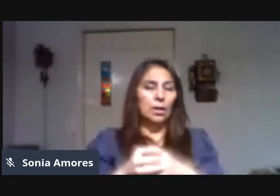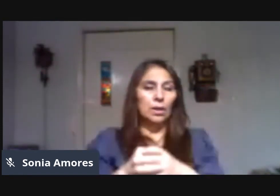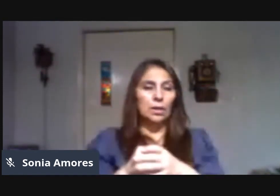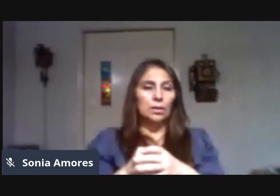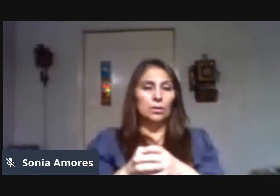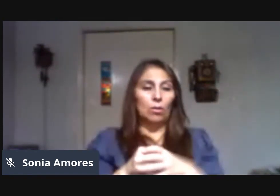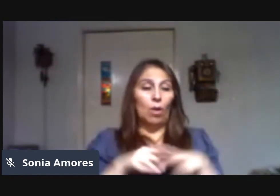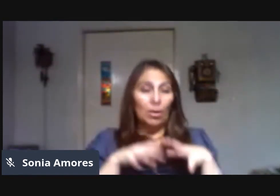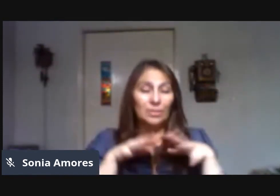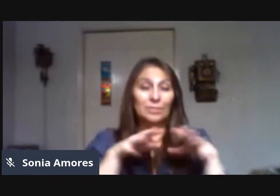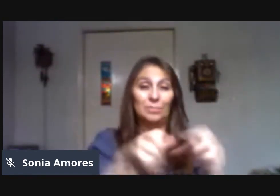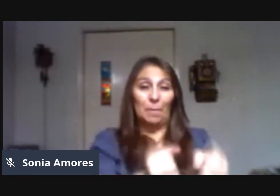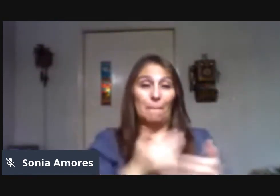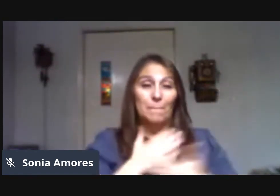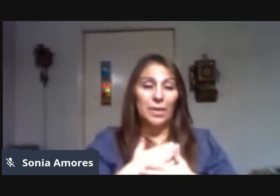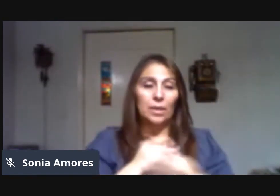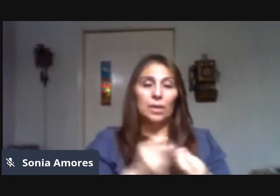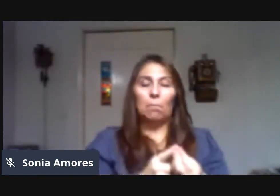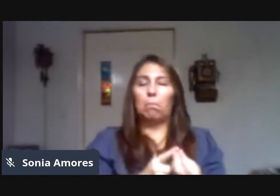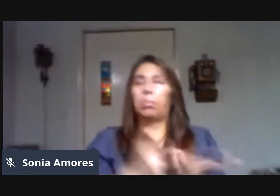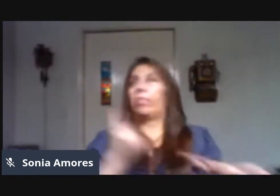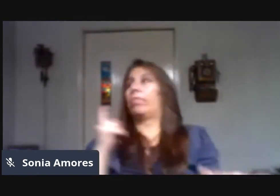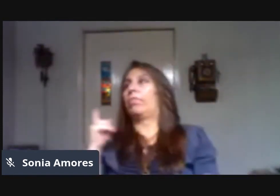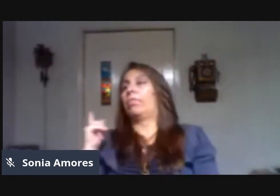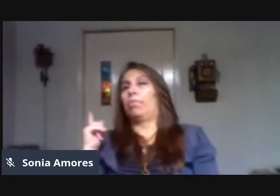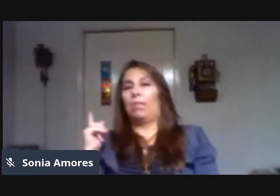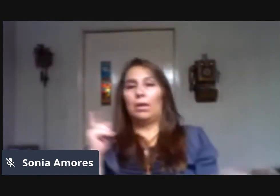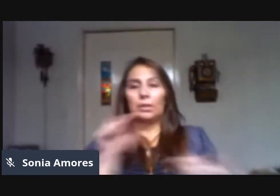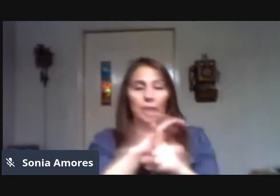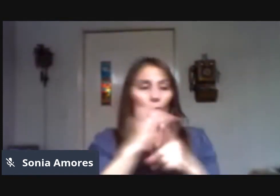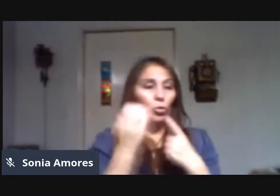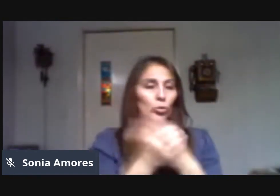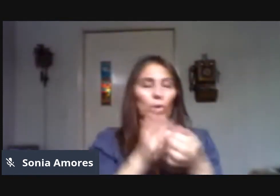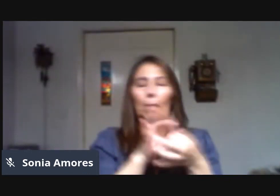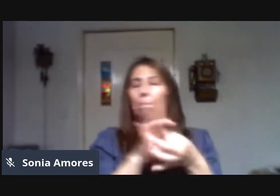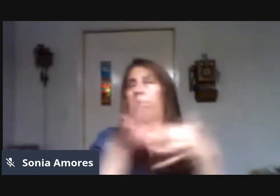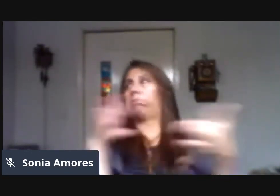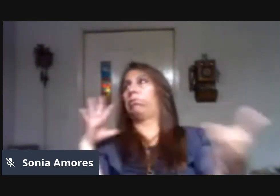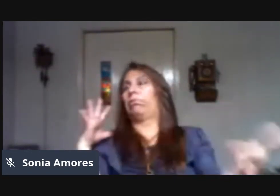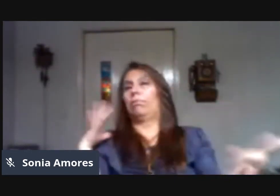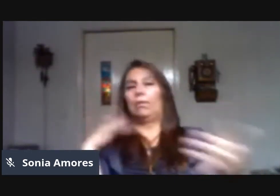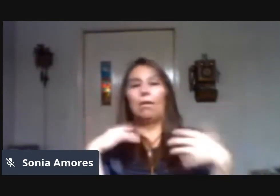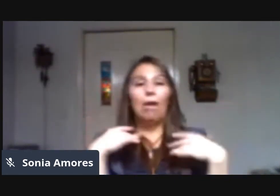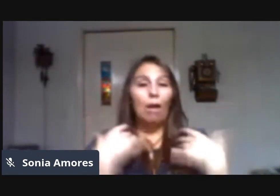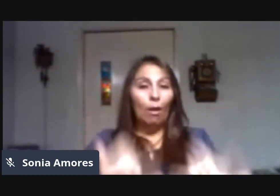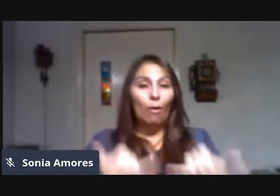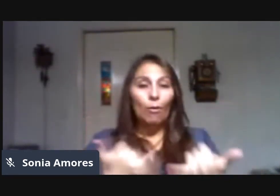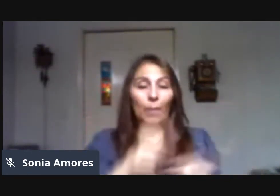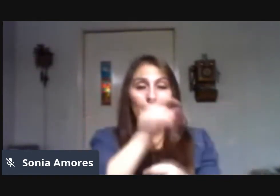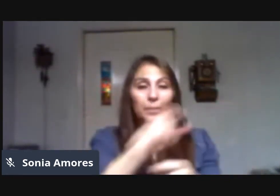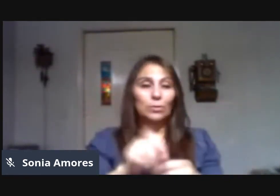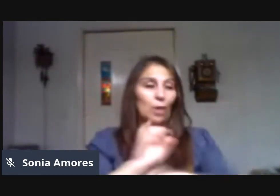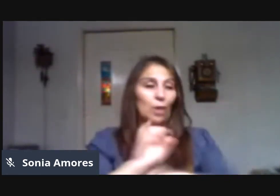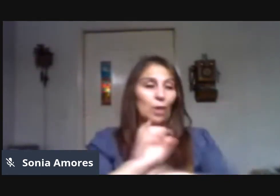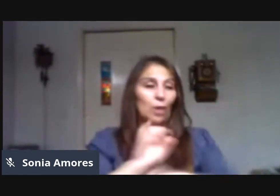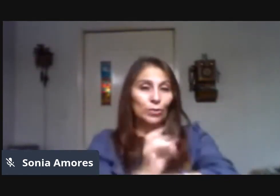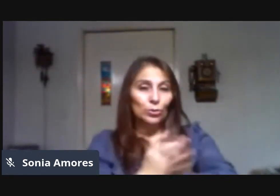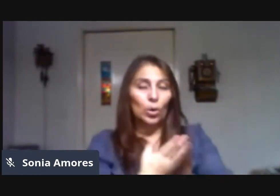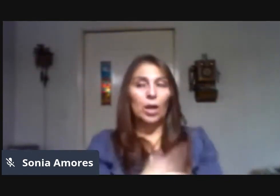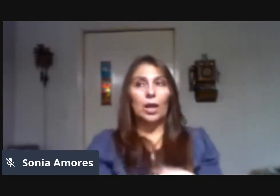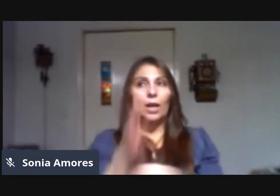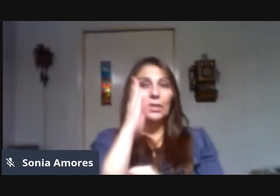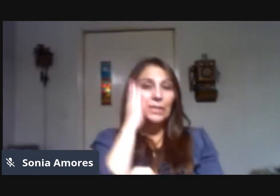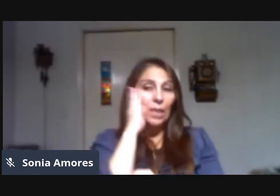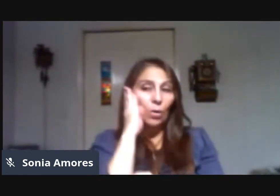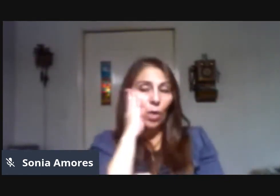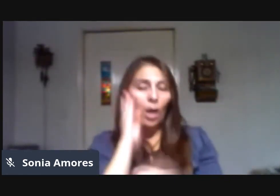culturación de la gente. Todos estamos pegados ahora a la virtualidad, al celular, al